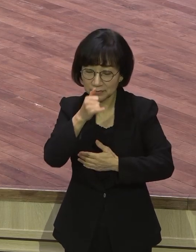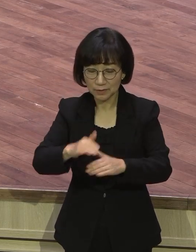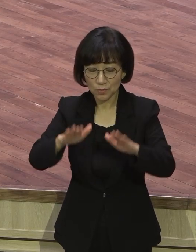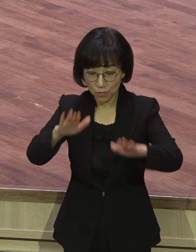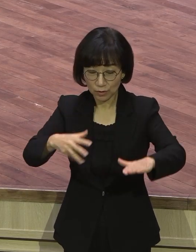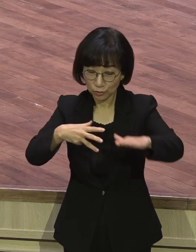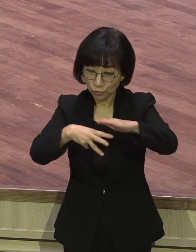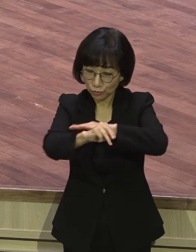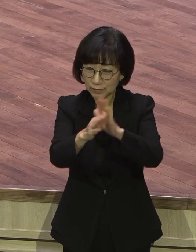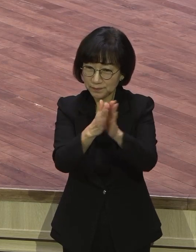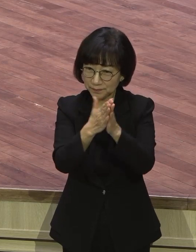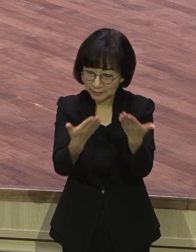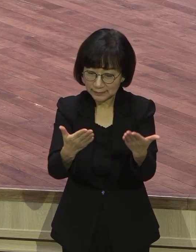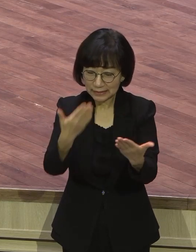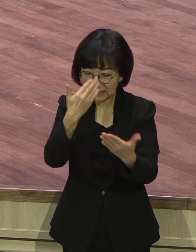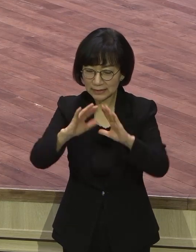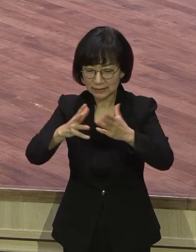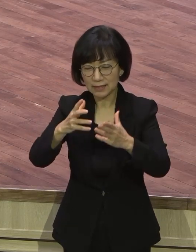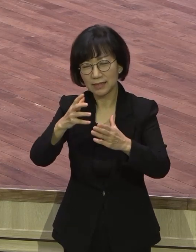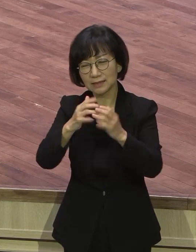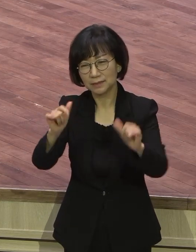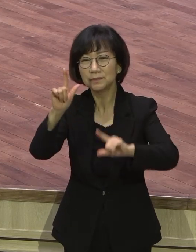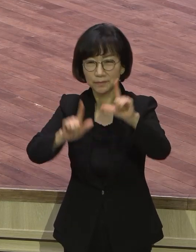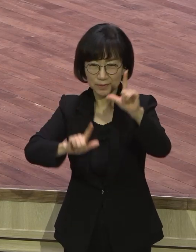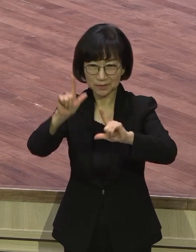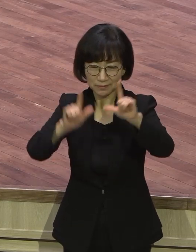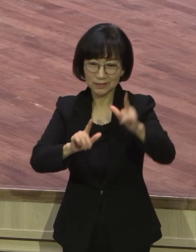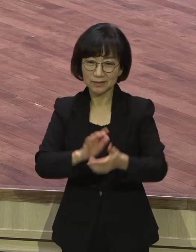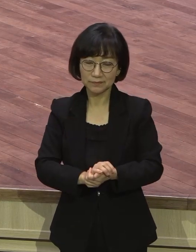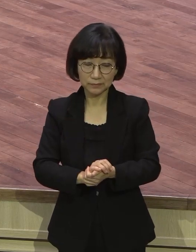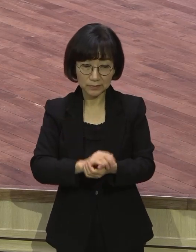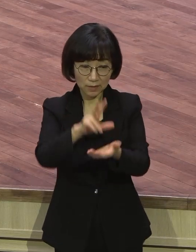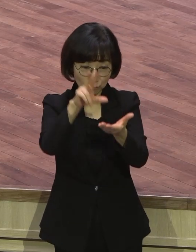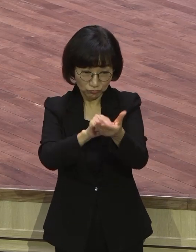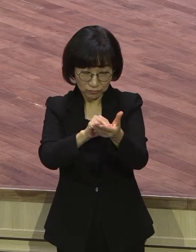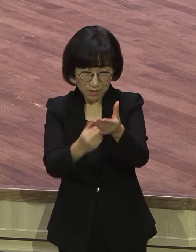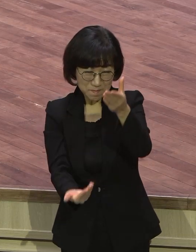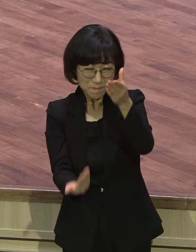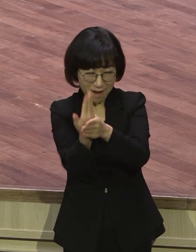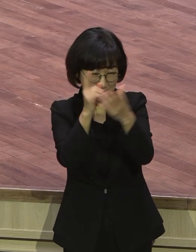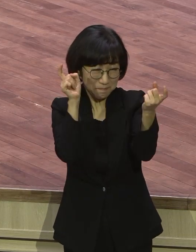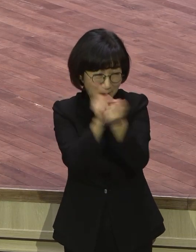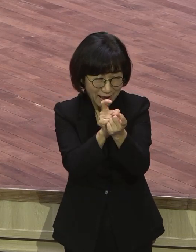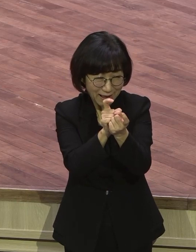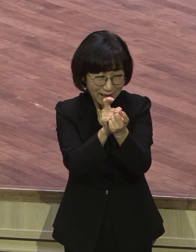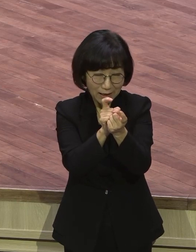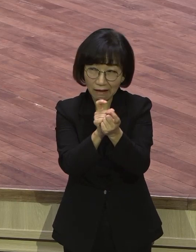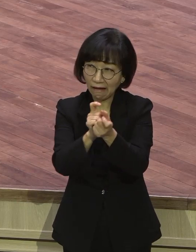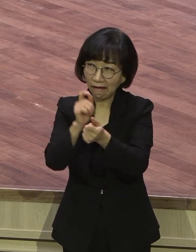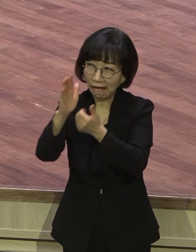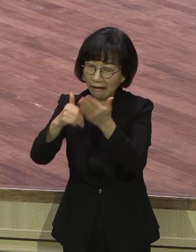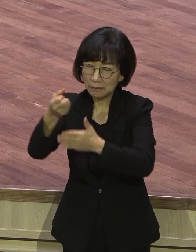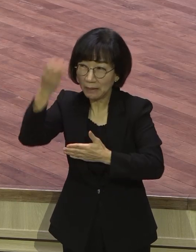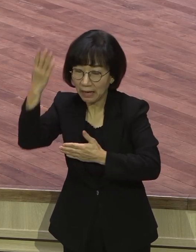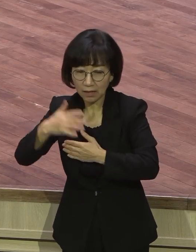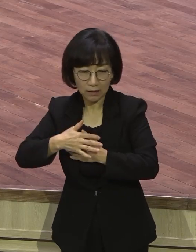백성들의 모습입니다. 문제와 사건 앞에 본질을 보지 못하고 서론적인 현상